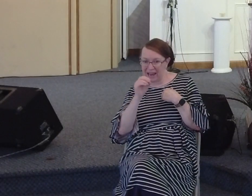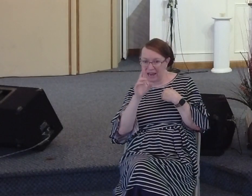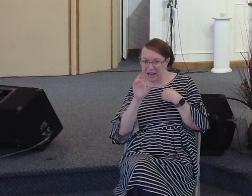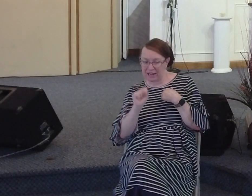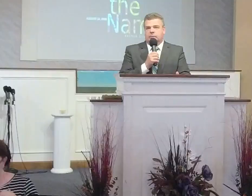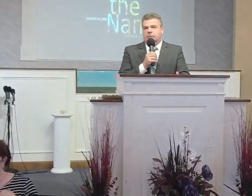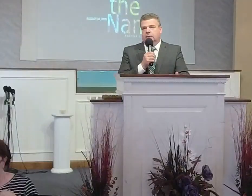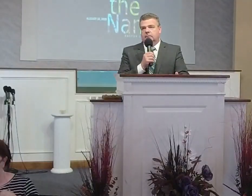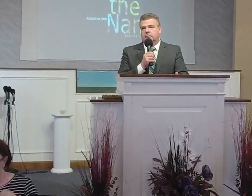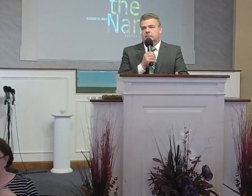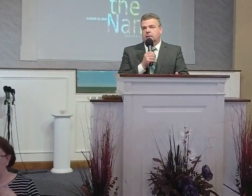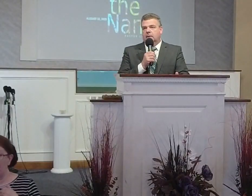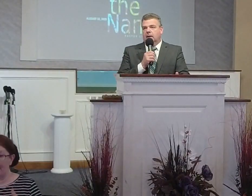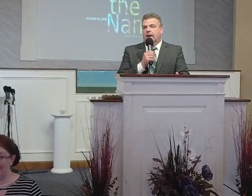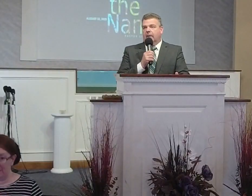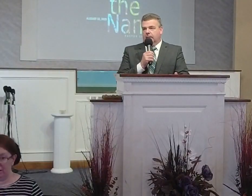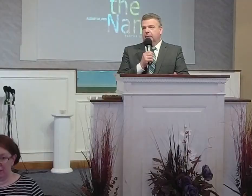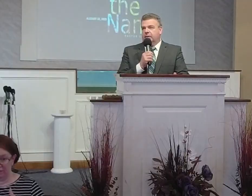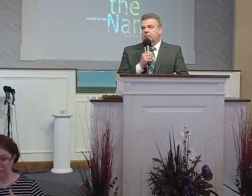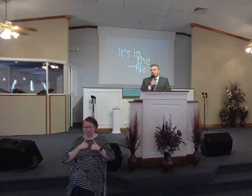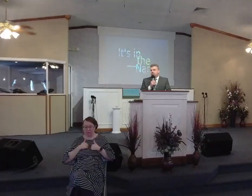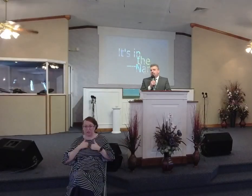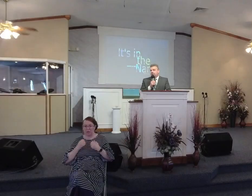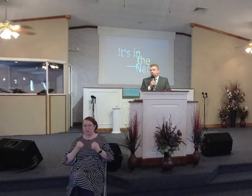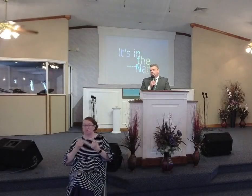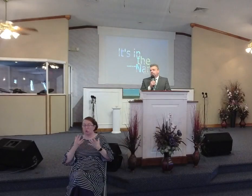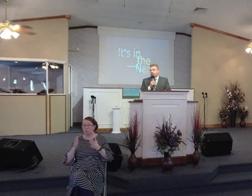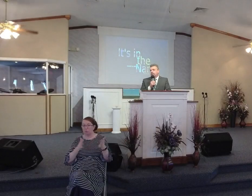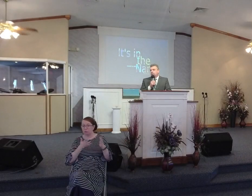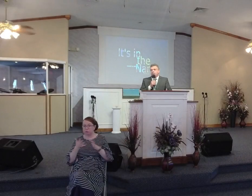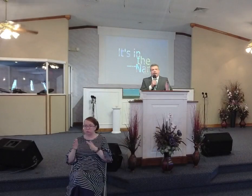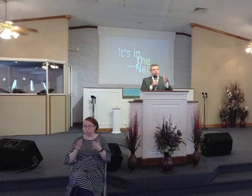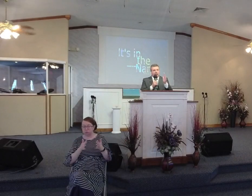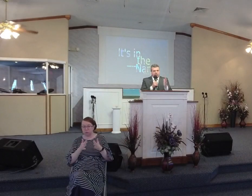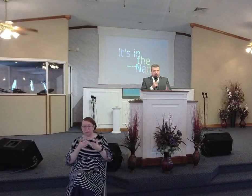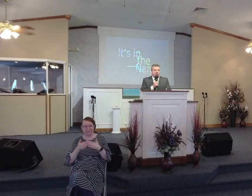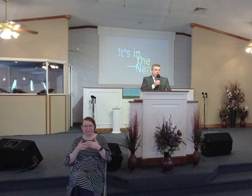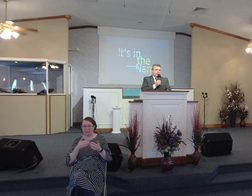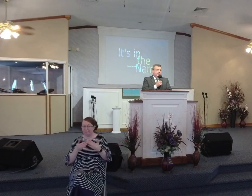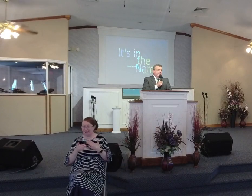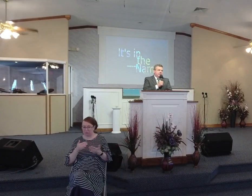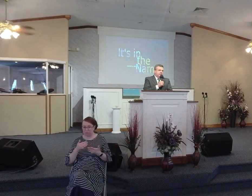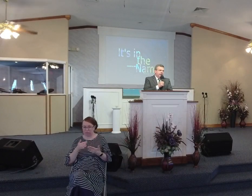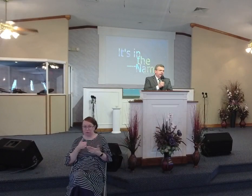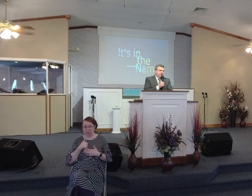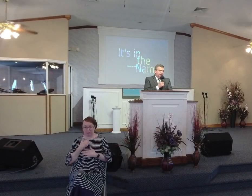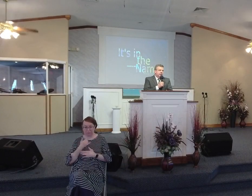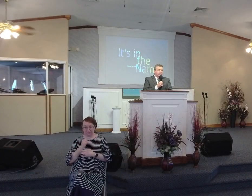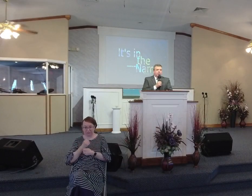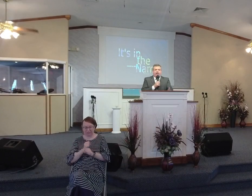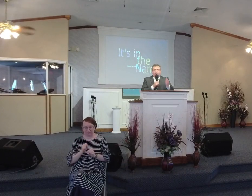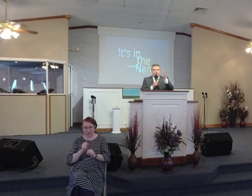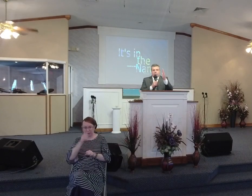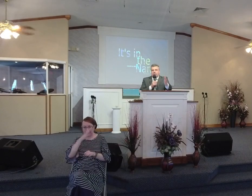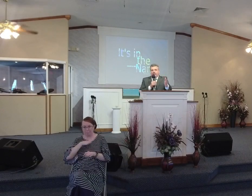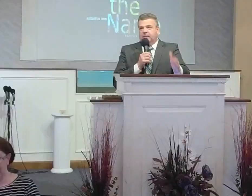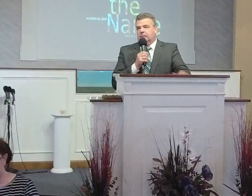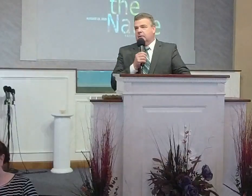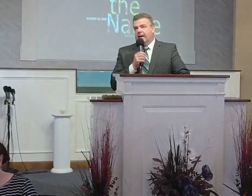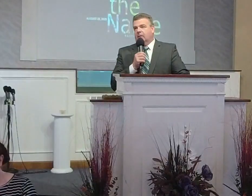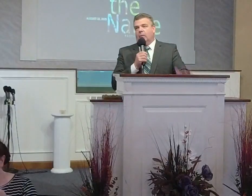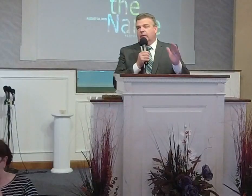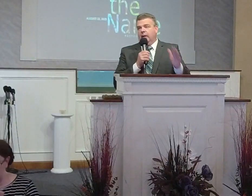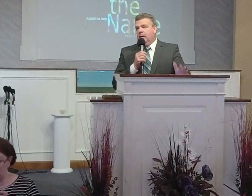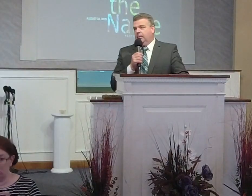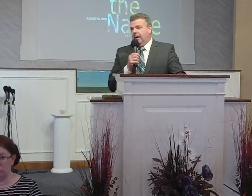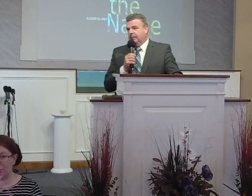vida que no importa qué tan fuerte sople el viento, yo tengo un lugar para ser salvo. No importa lo que cambie en la